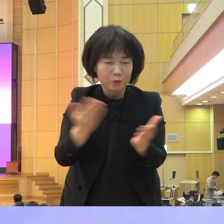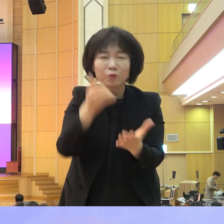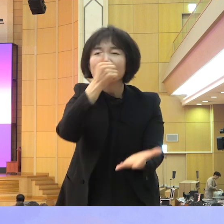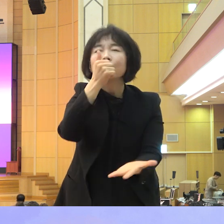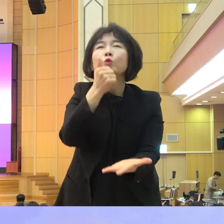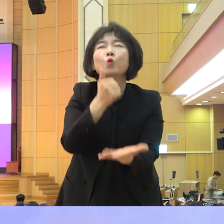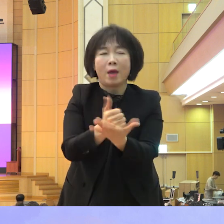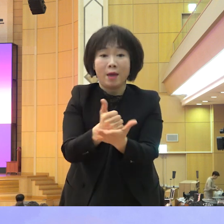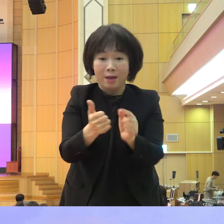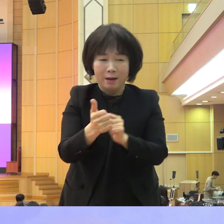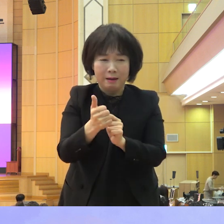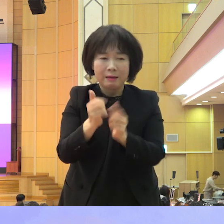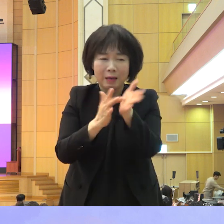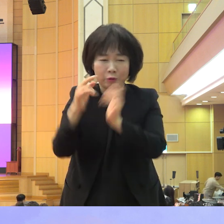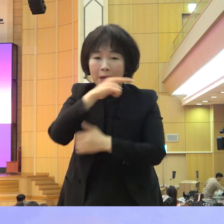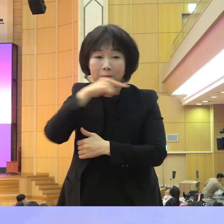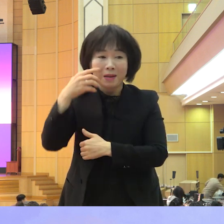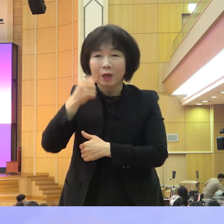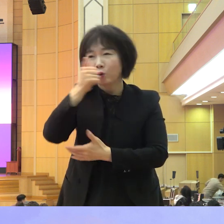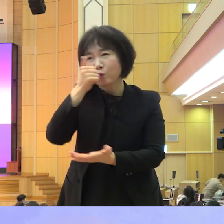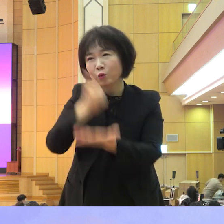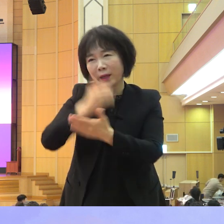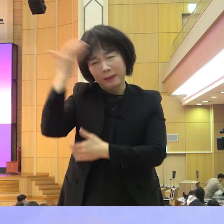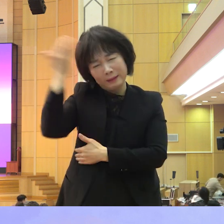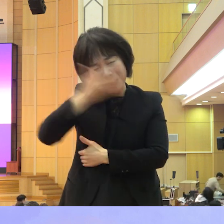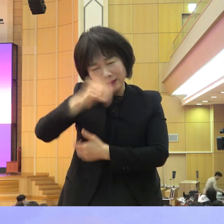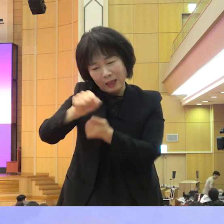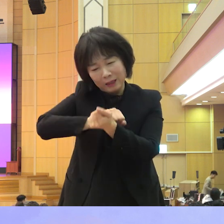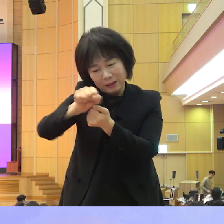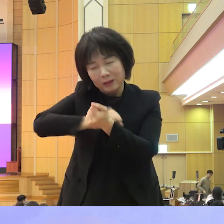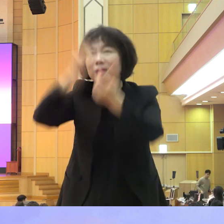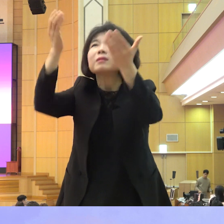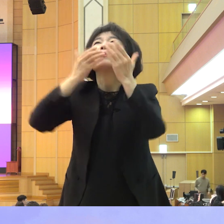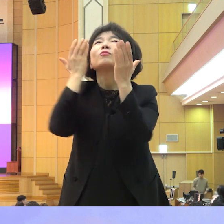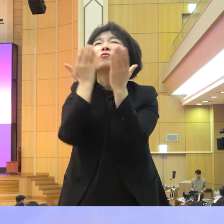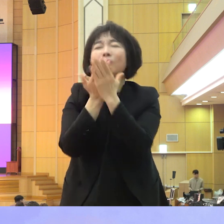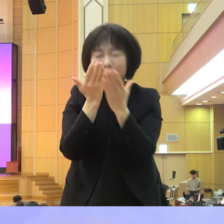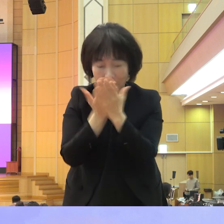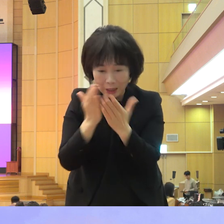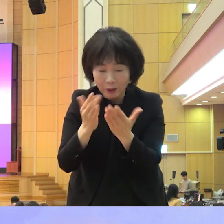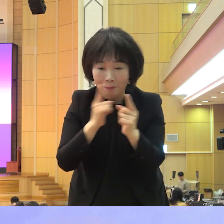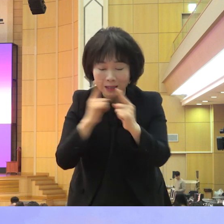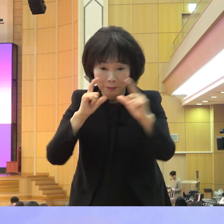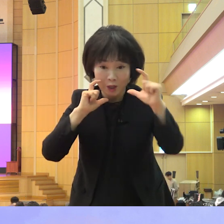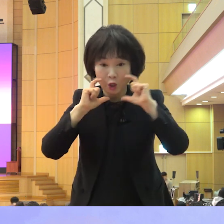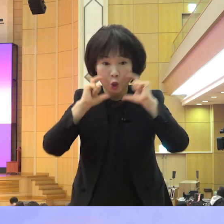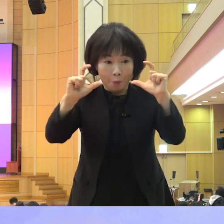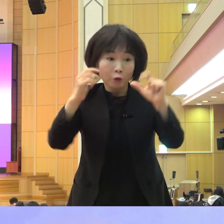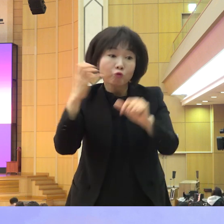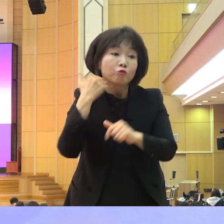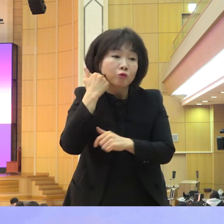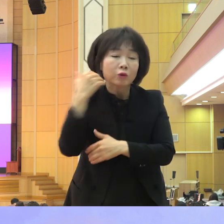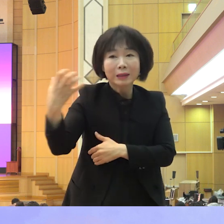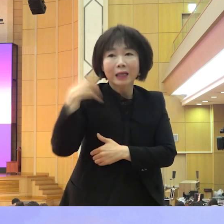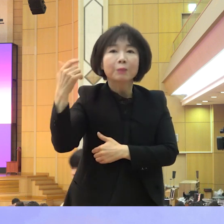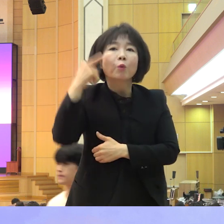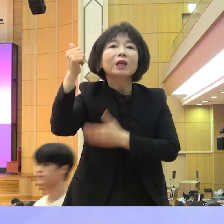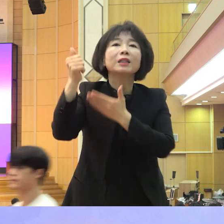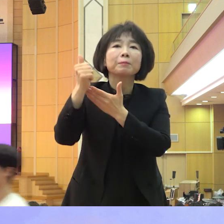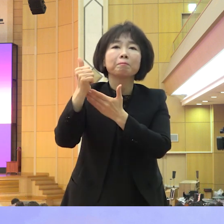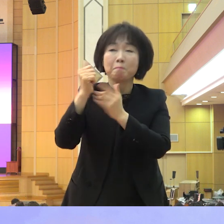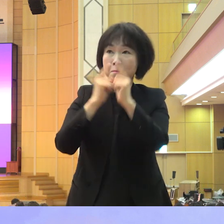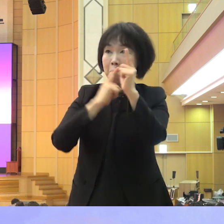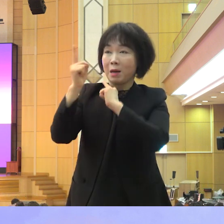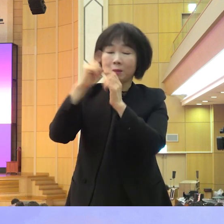거룩한 보혈로 깨끗게 씻어 주옵소서. 이 시간 말씀을 대언하실 귀한 목사님,